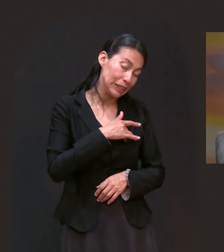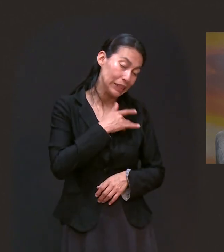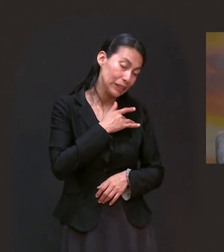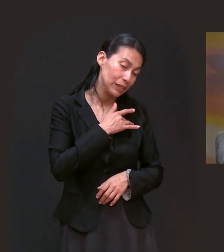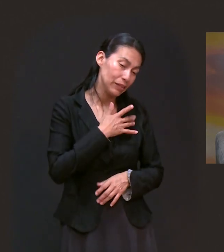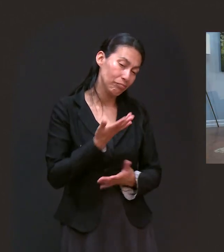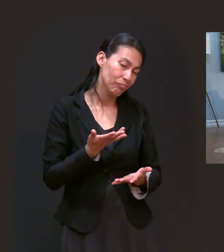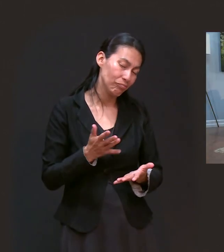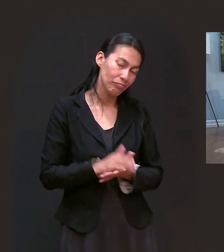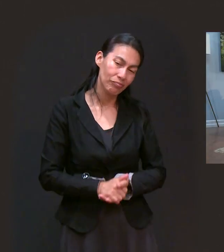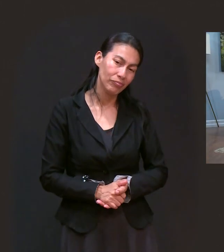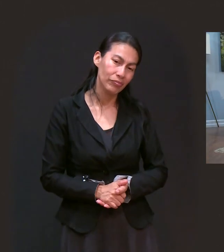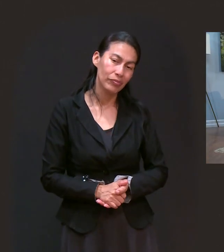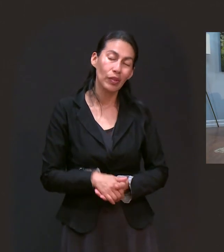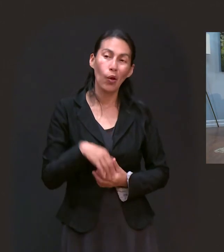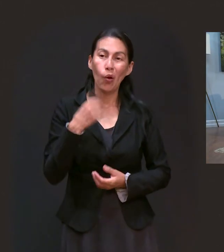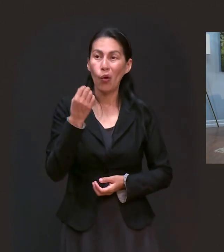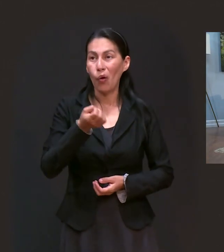hora